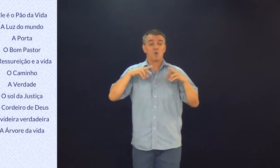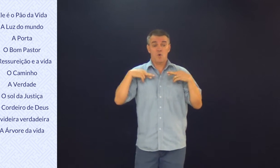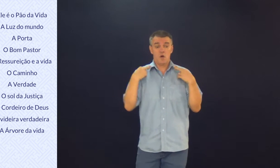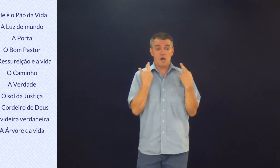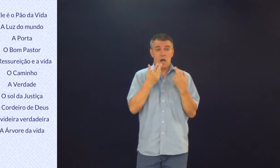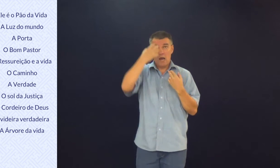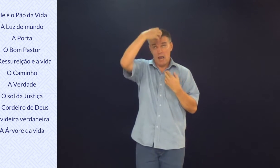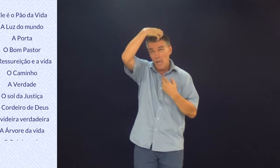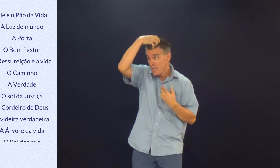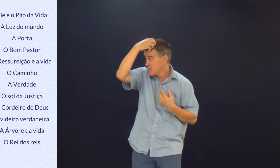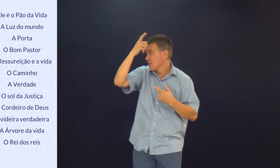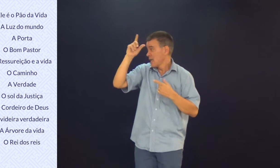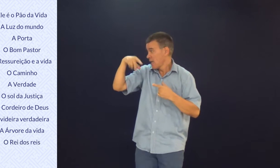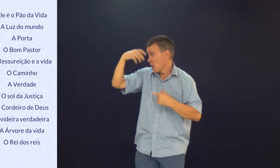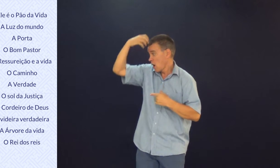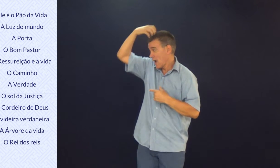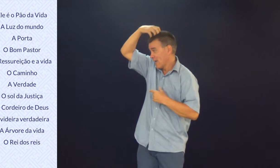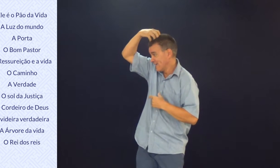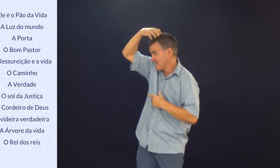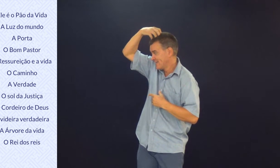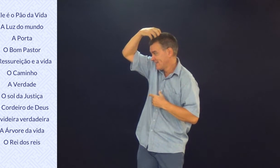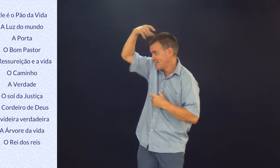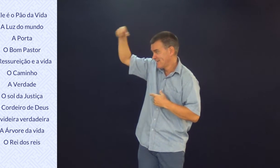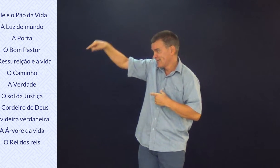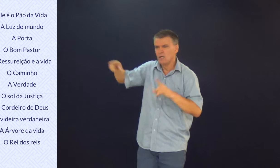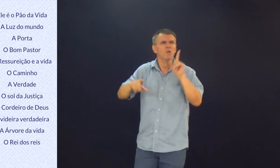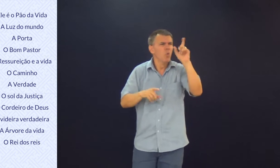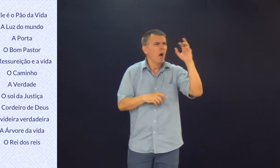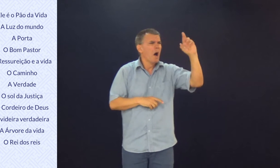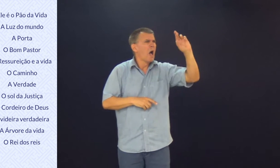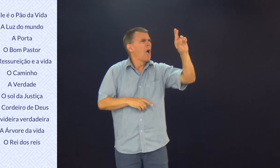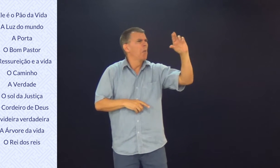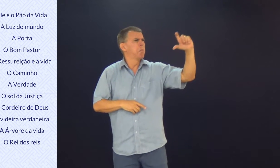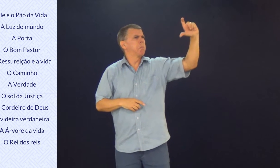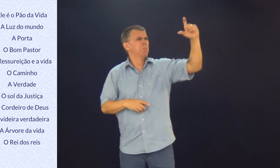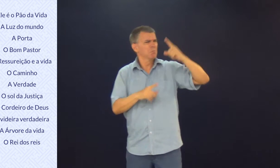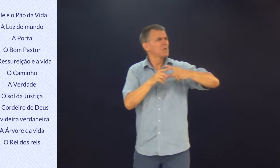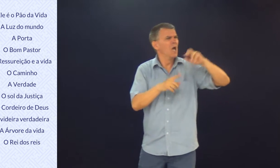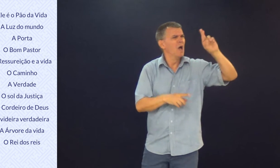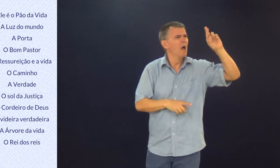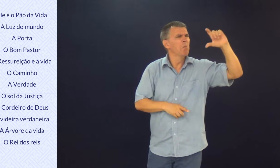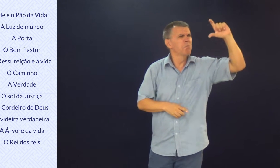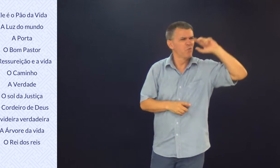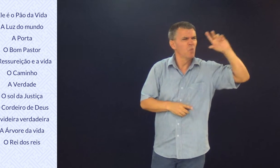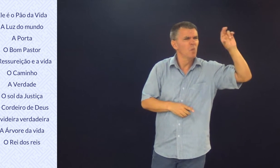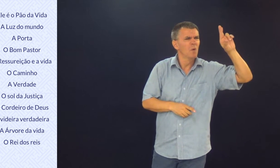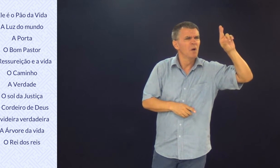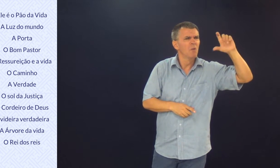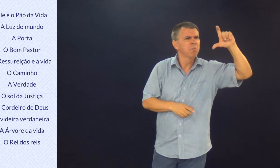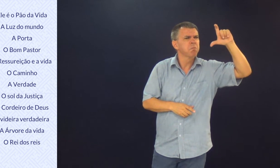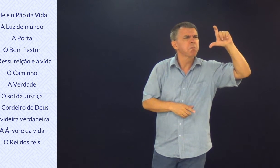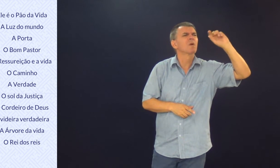jesus é o rei dos reis porque em maiúscula